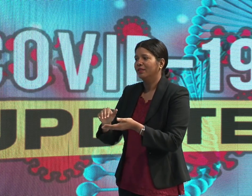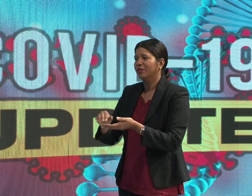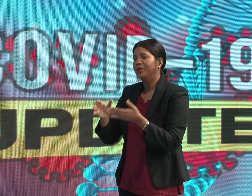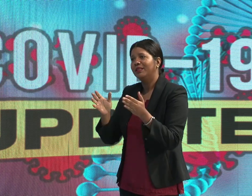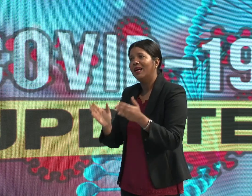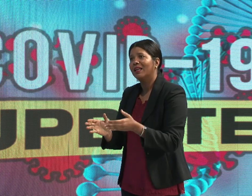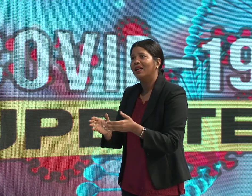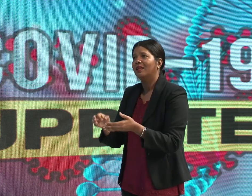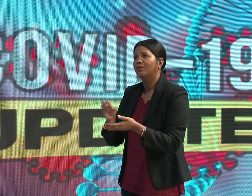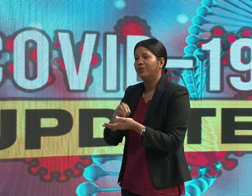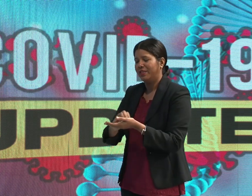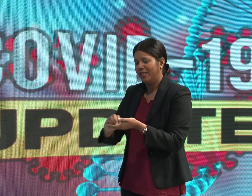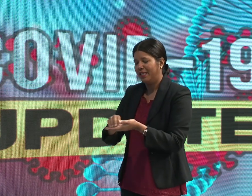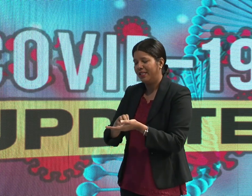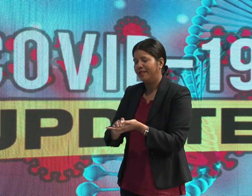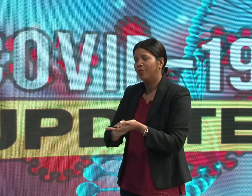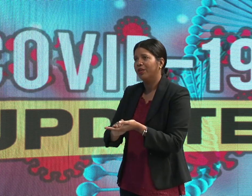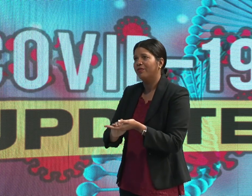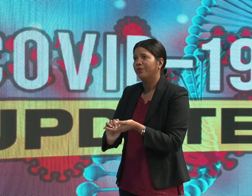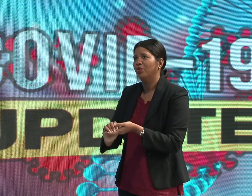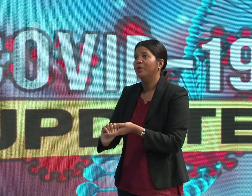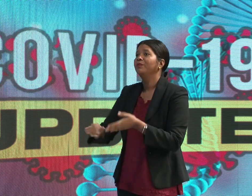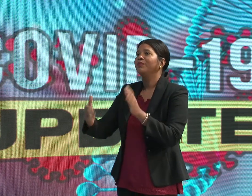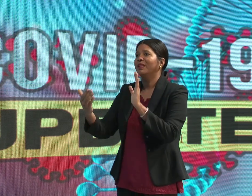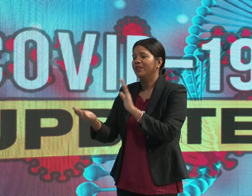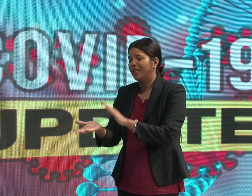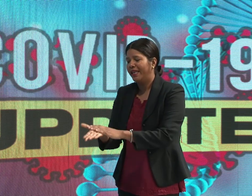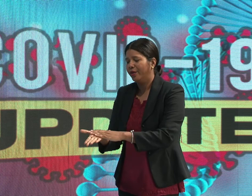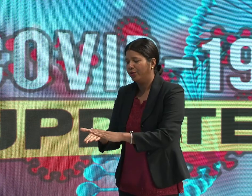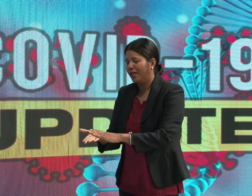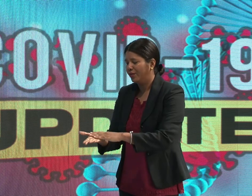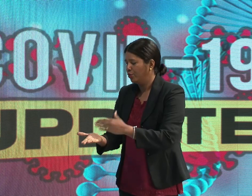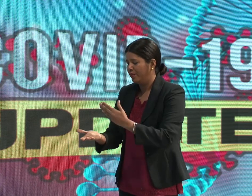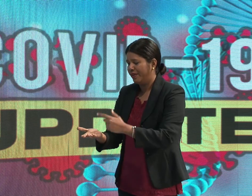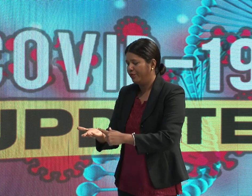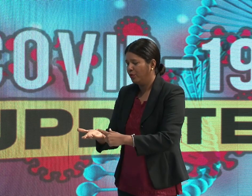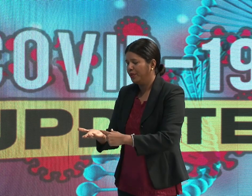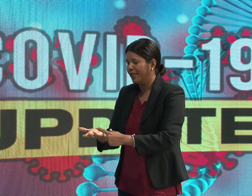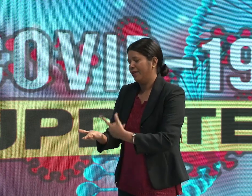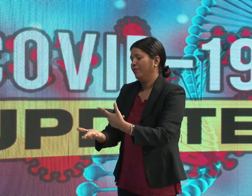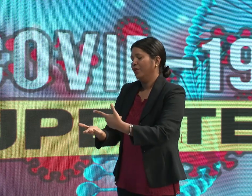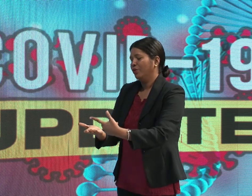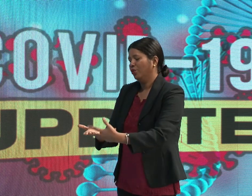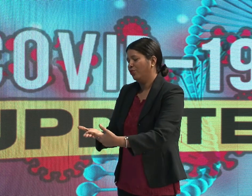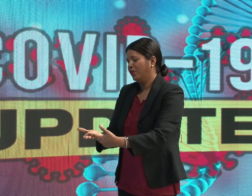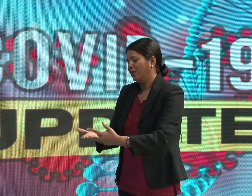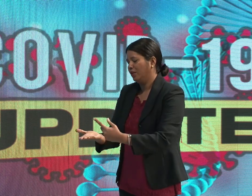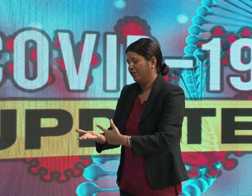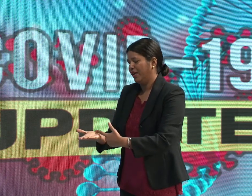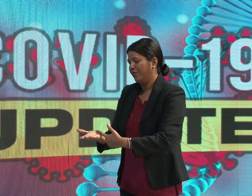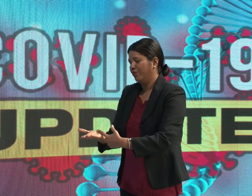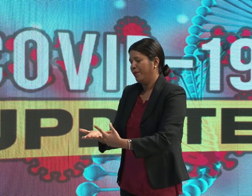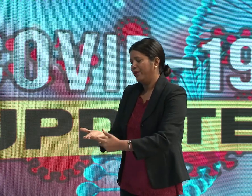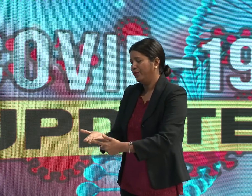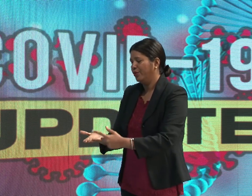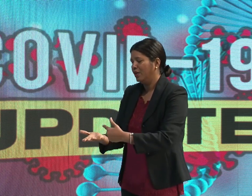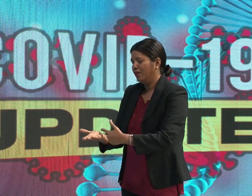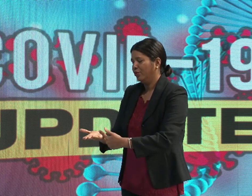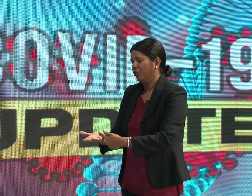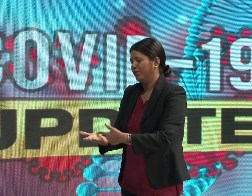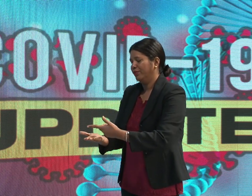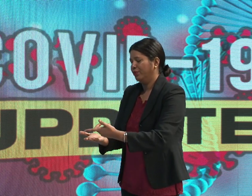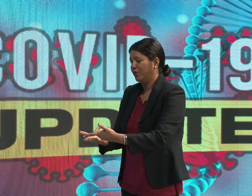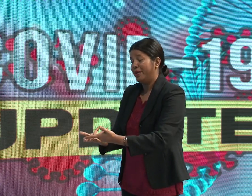Dat je daar gaat, wanneer een intake wordt afgenomen, dat je gelijk kunt aantonen. Bijvoorbeeld, kijk, zoveel los ik af voor mijn